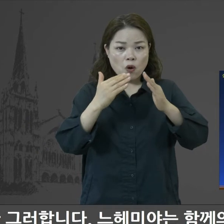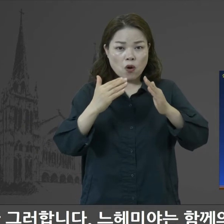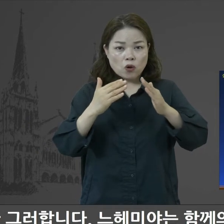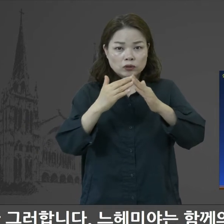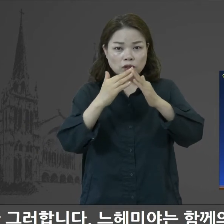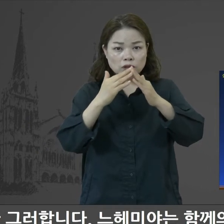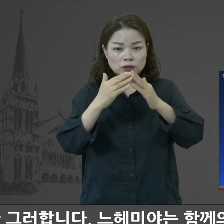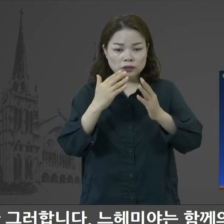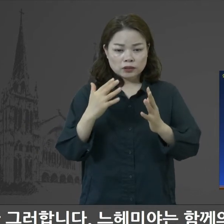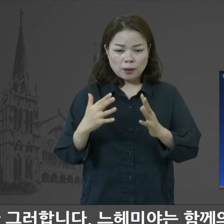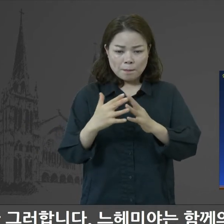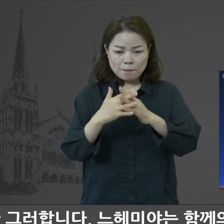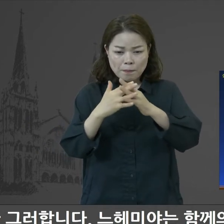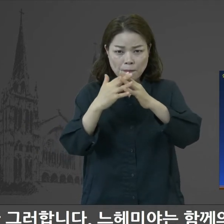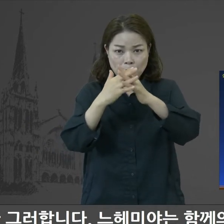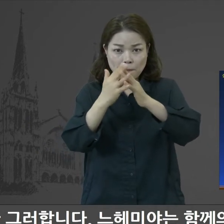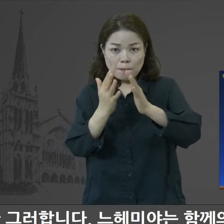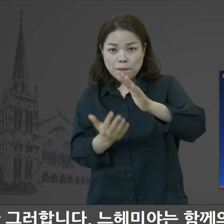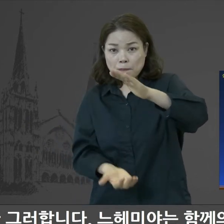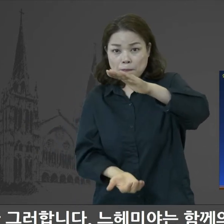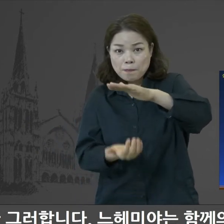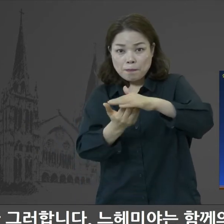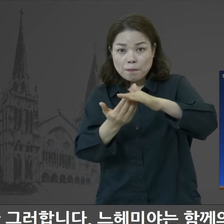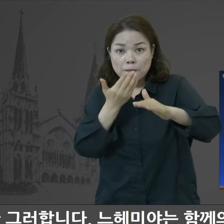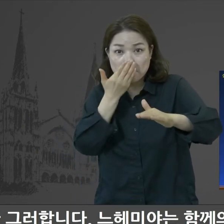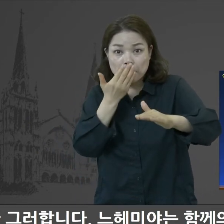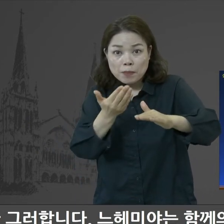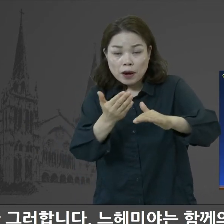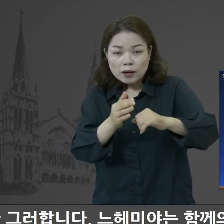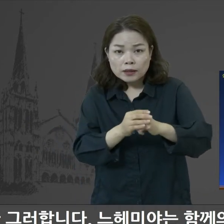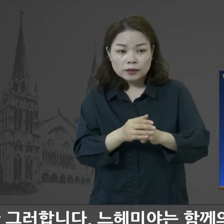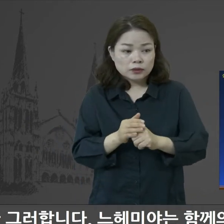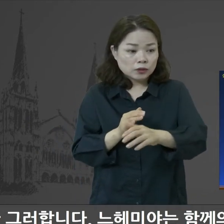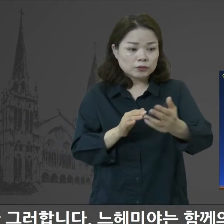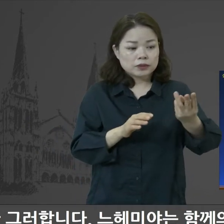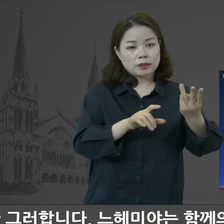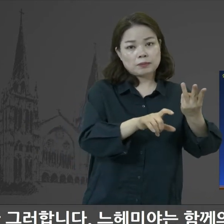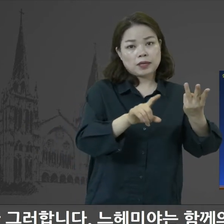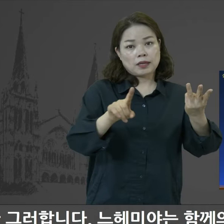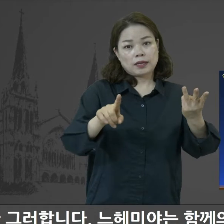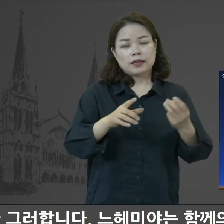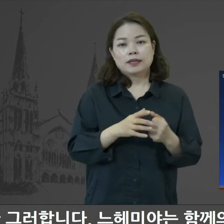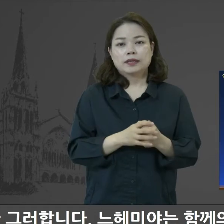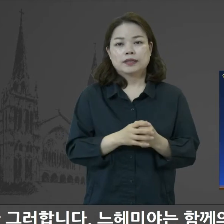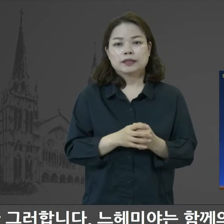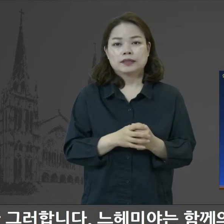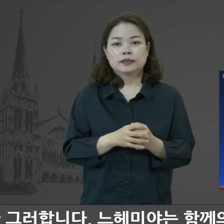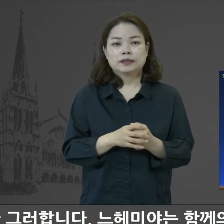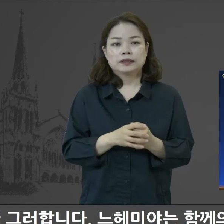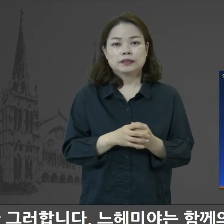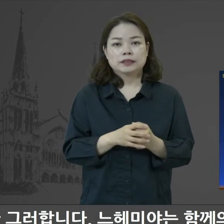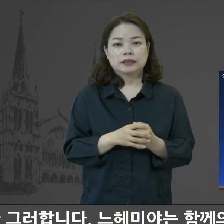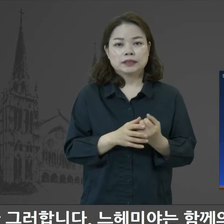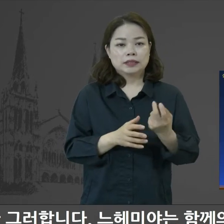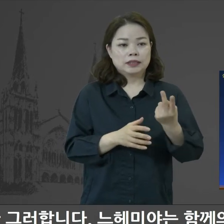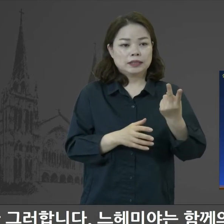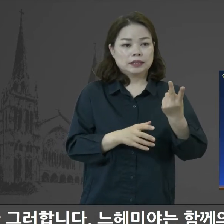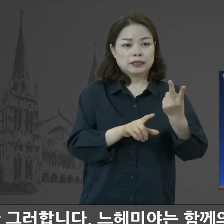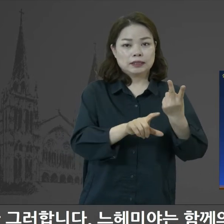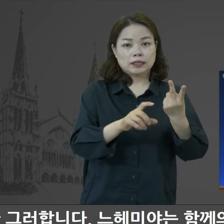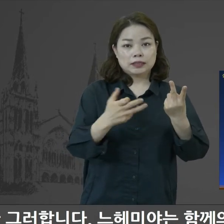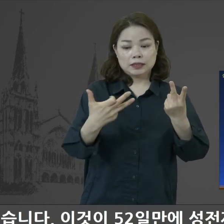결정적인 이유가 되는데, 여러분, 우리가 3장 1절을 읽었는데 자, 세 절 위인 2장